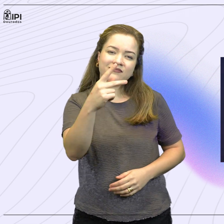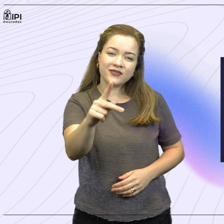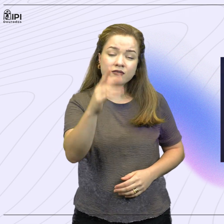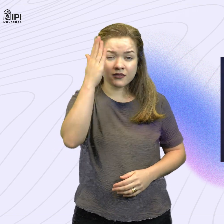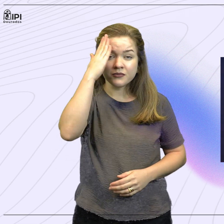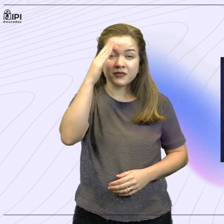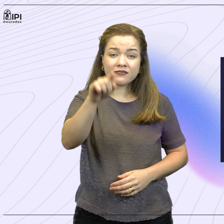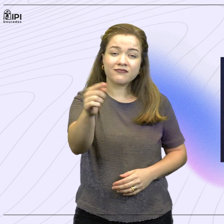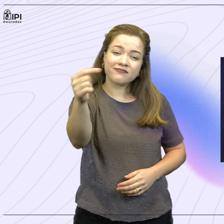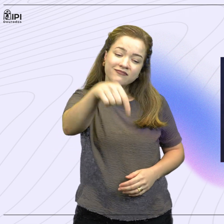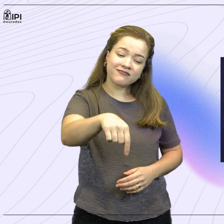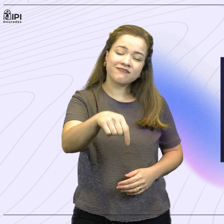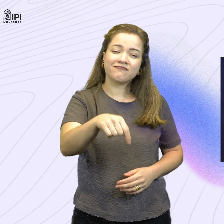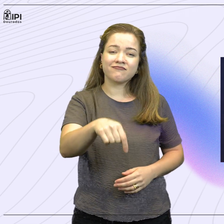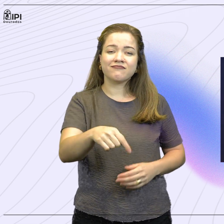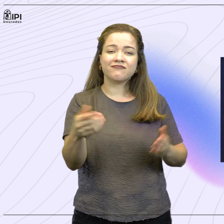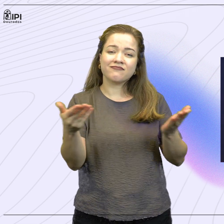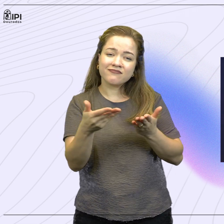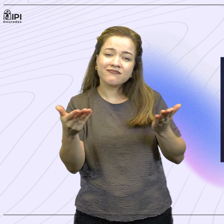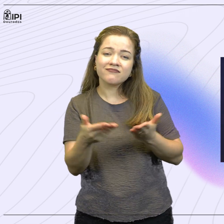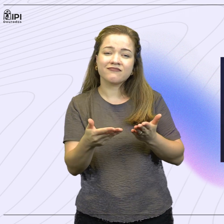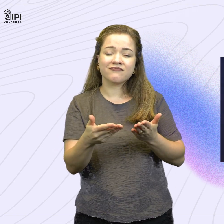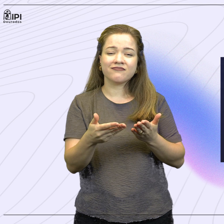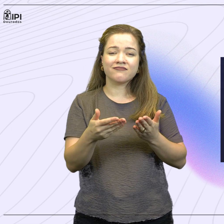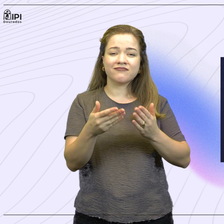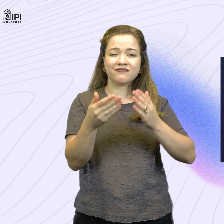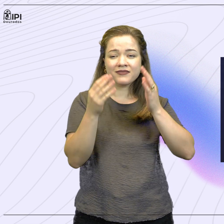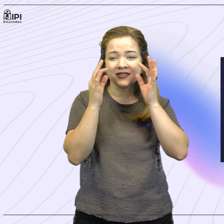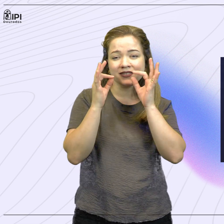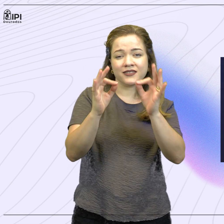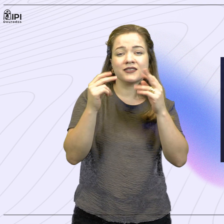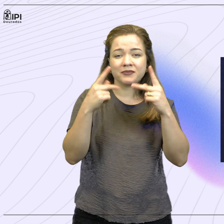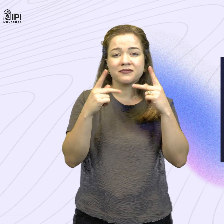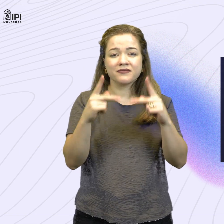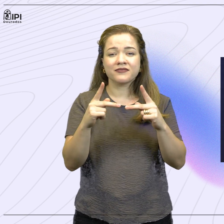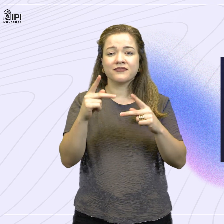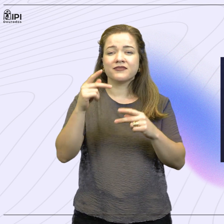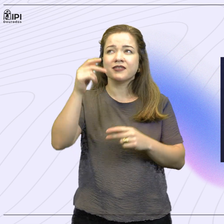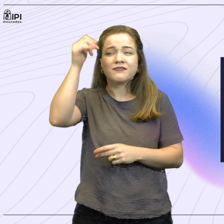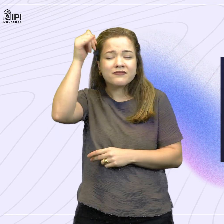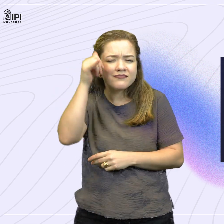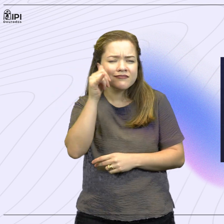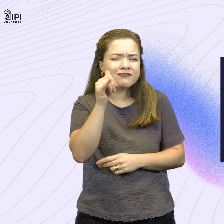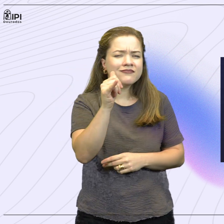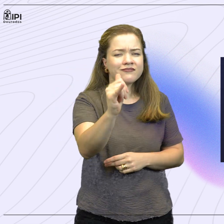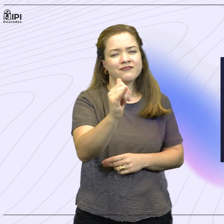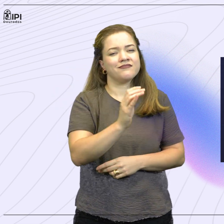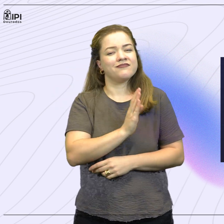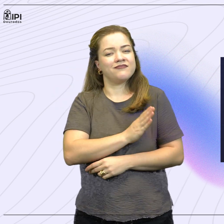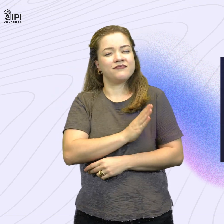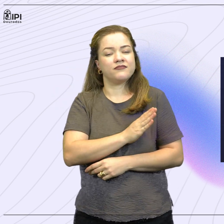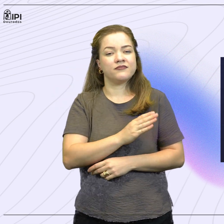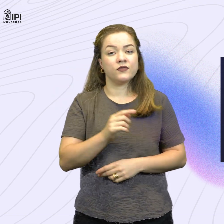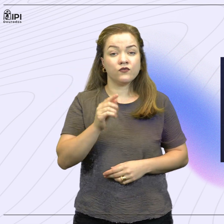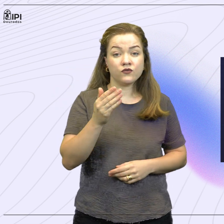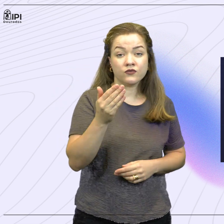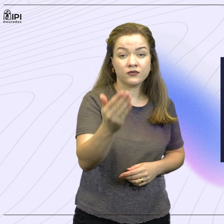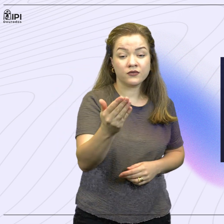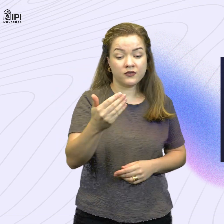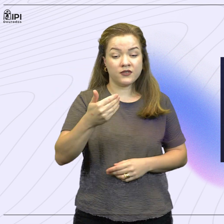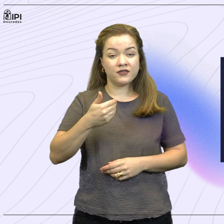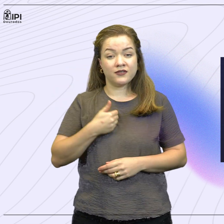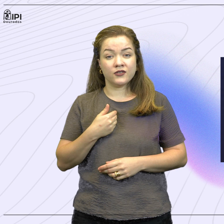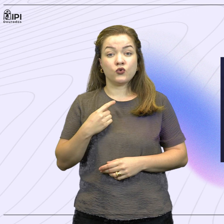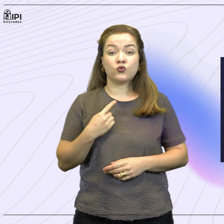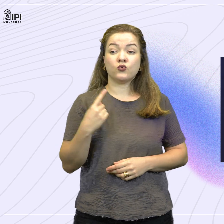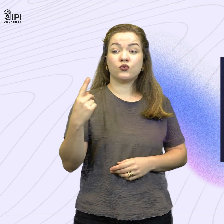estaria aqui hoje, nesse exato momento, ouvindo essa palavra, para poder falar ao seu coração que você, que nós somos esse povo de